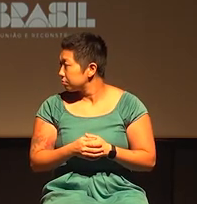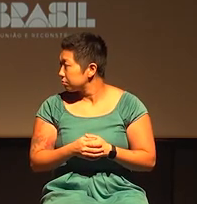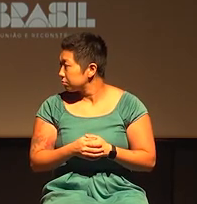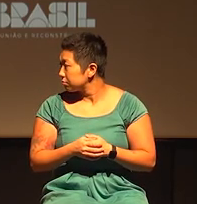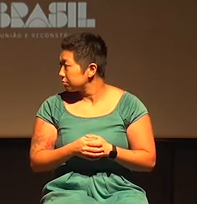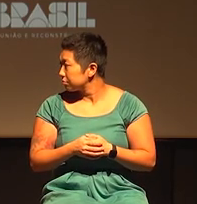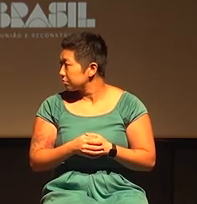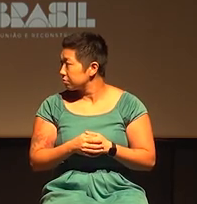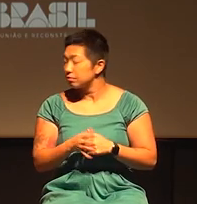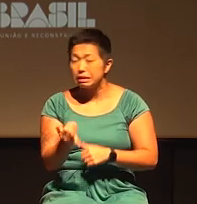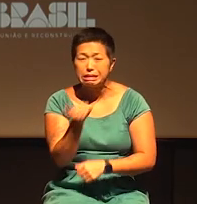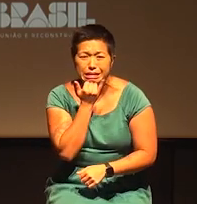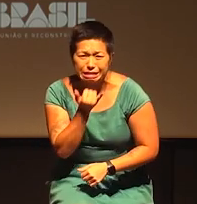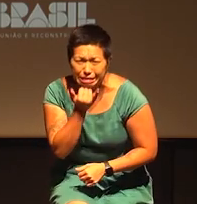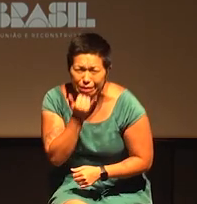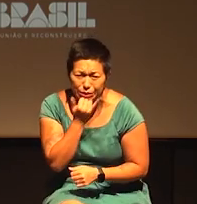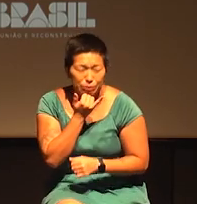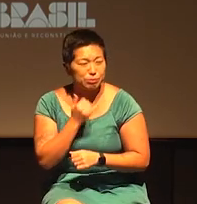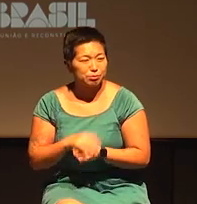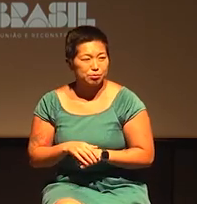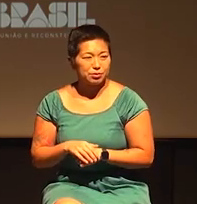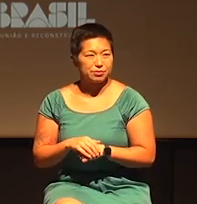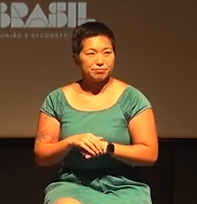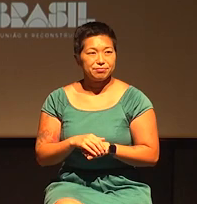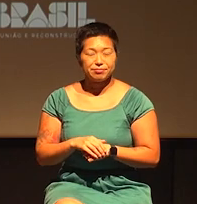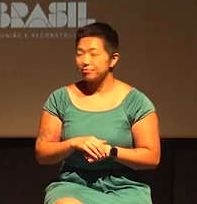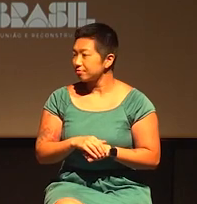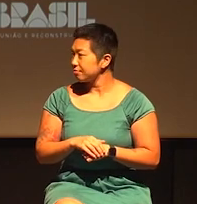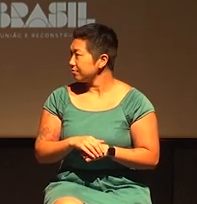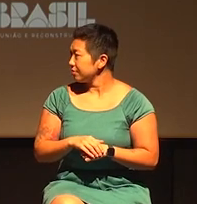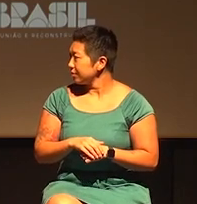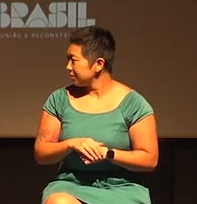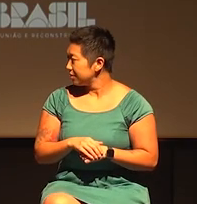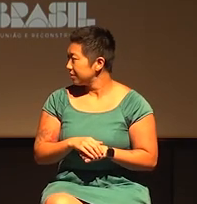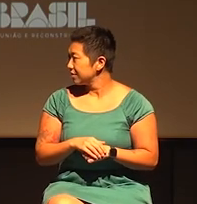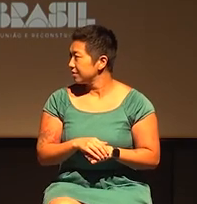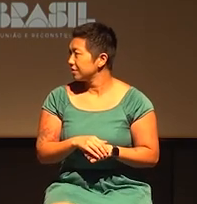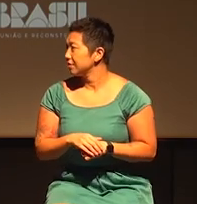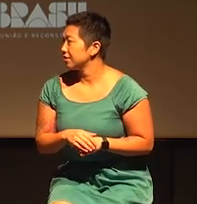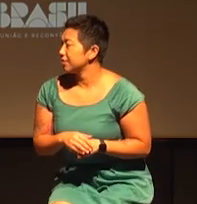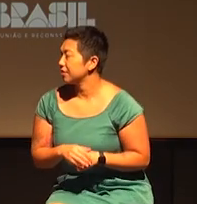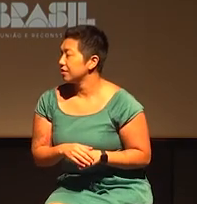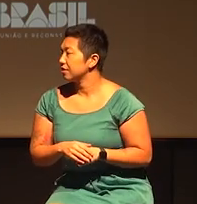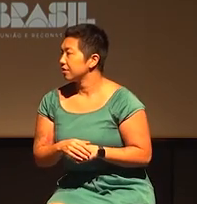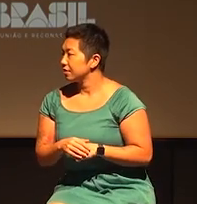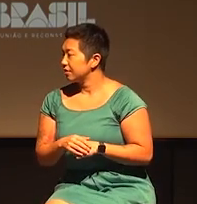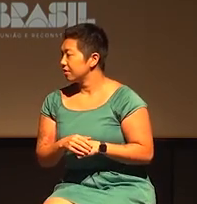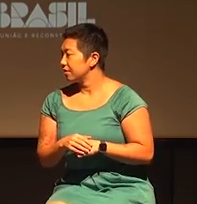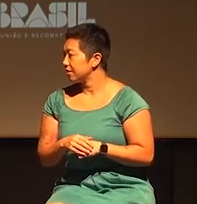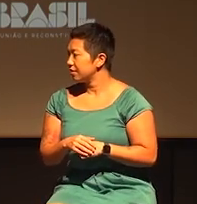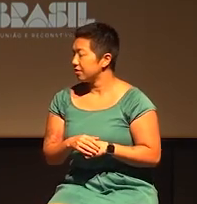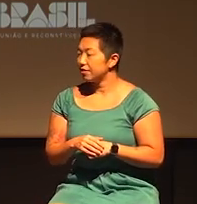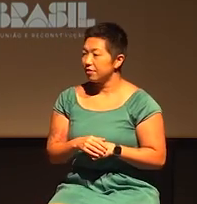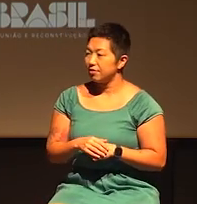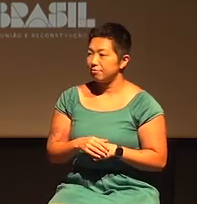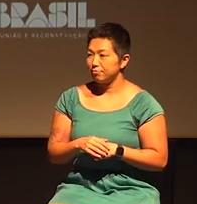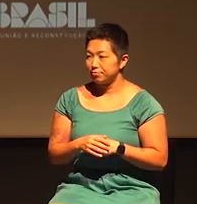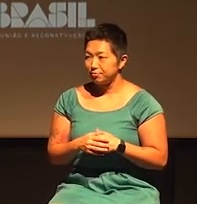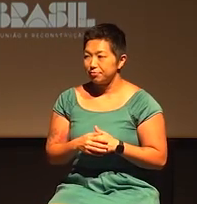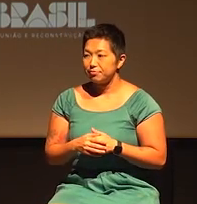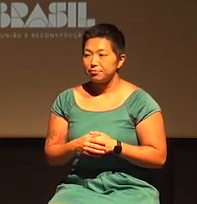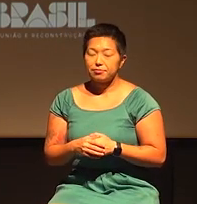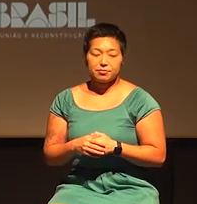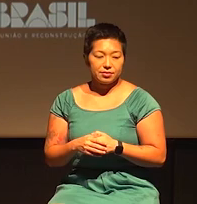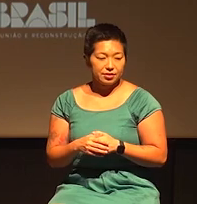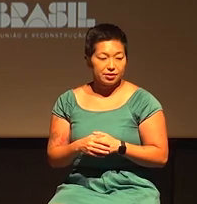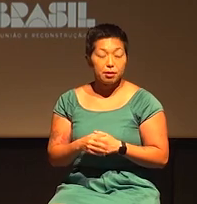acabou é Desculpa gente a gente já aí né PR Carla sonin tá pesada